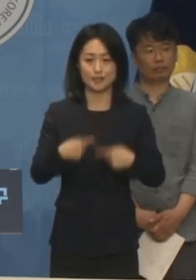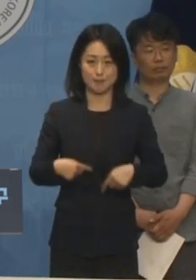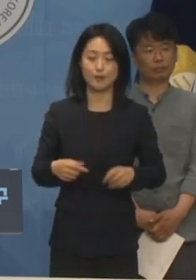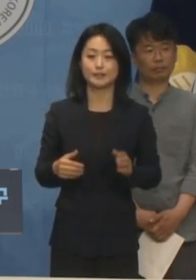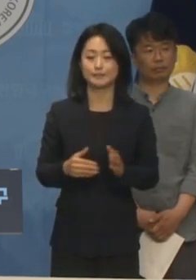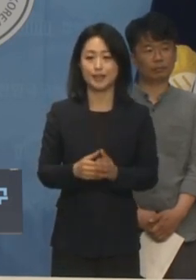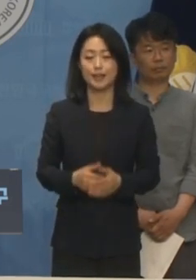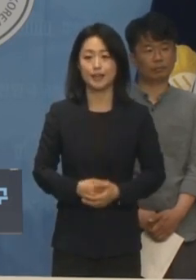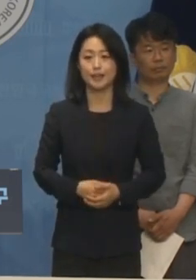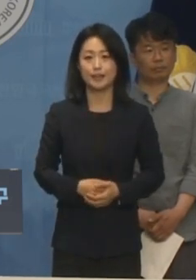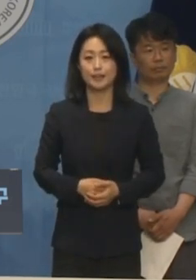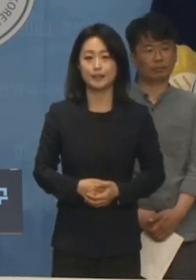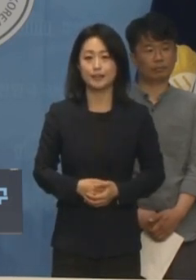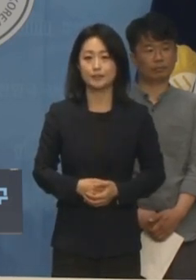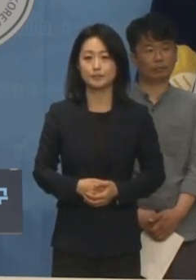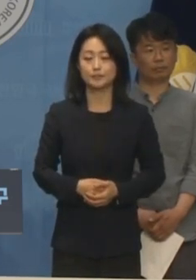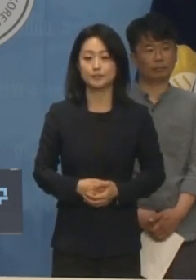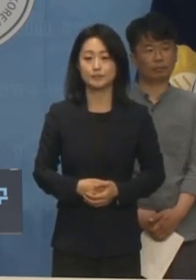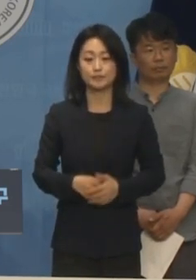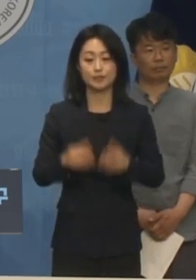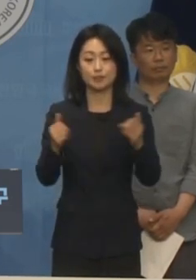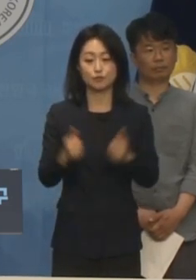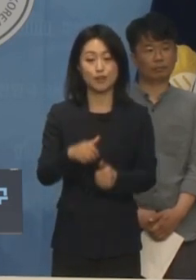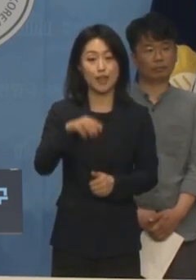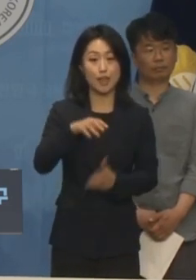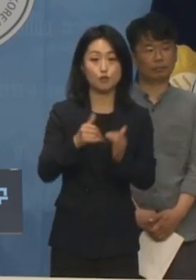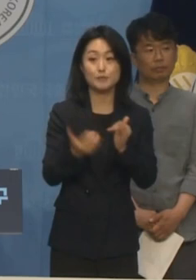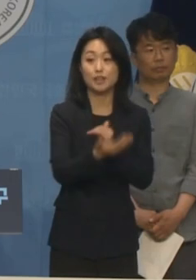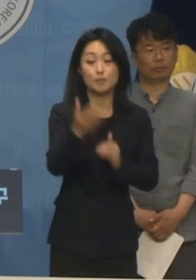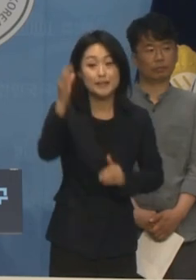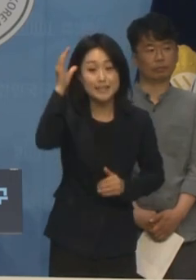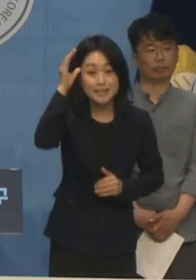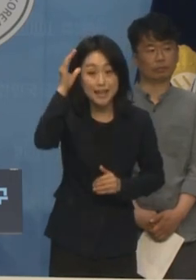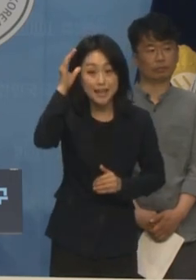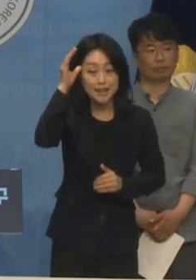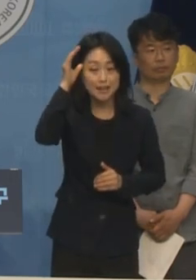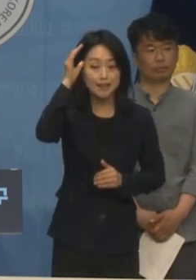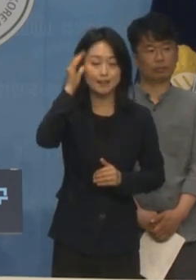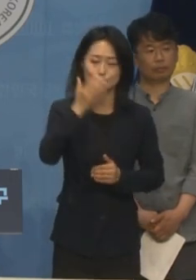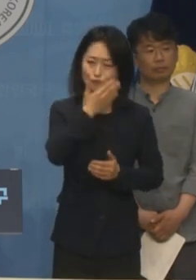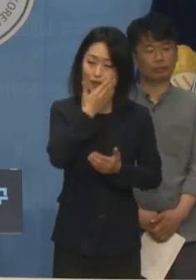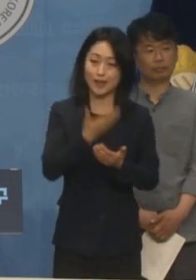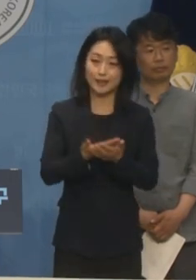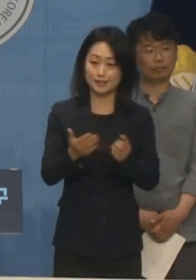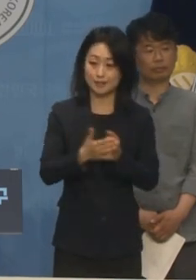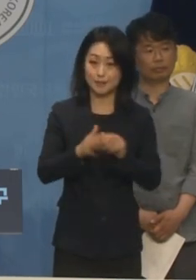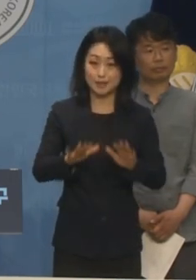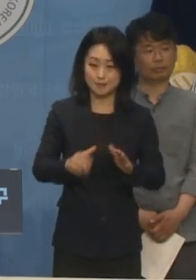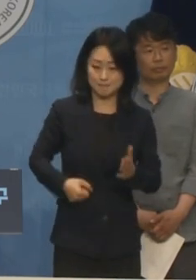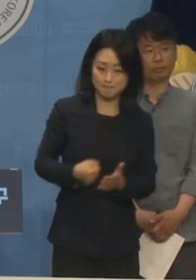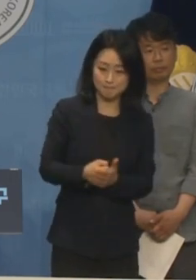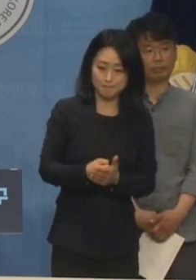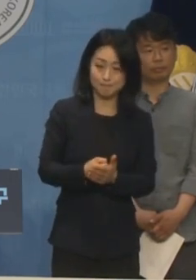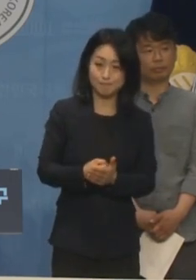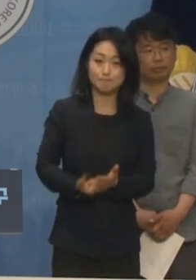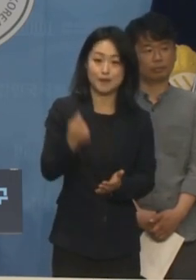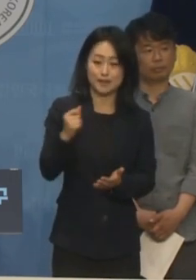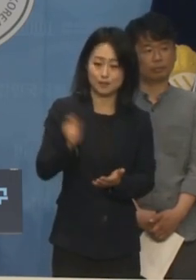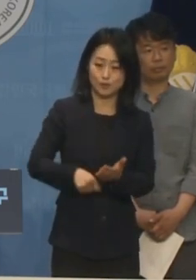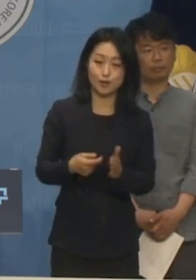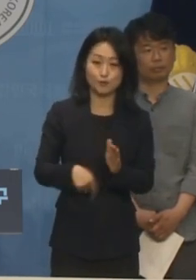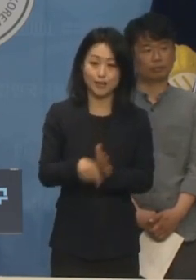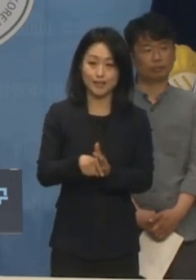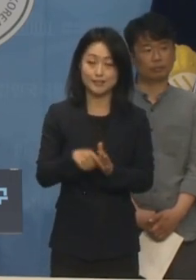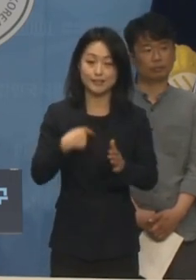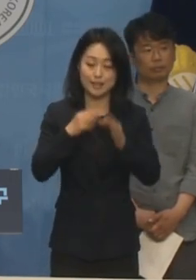것입니다. 20대 국회 내건 국민의 기대를 저버리지 않도록 이번 결의안이 조속히 통과될 수 있도록